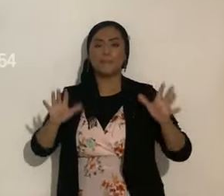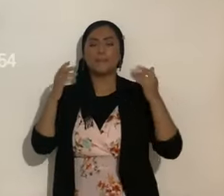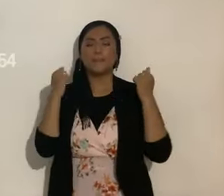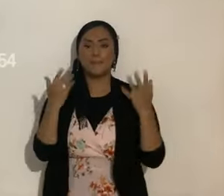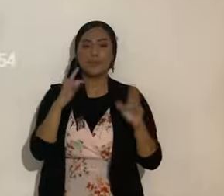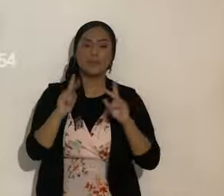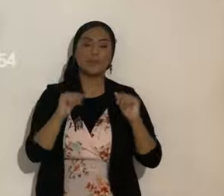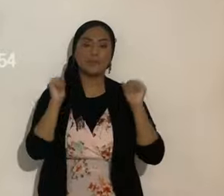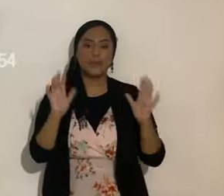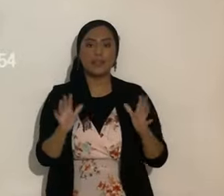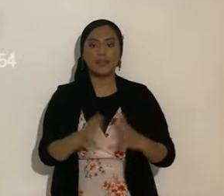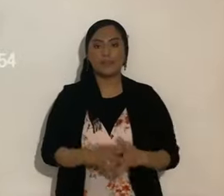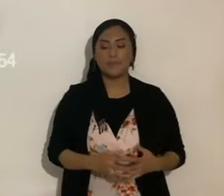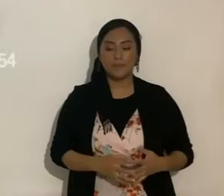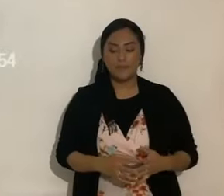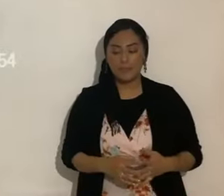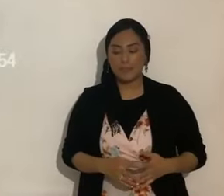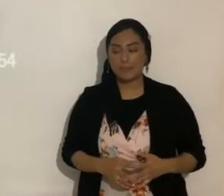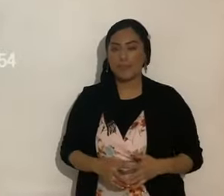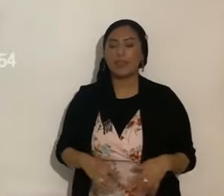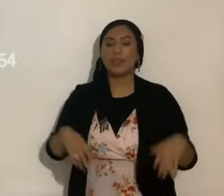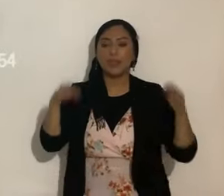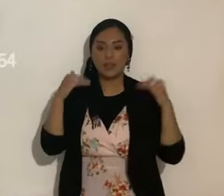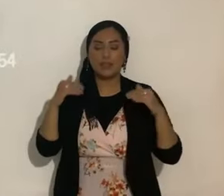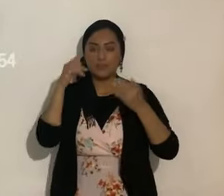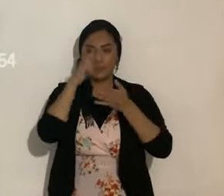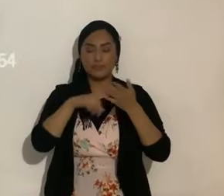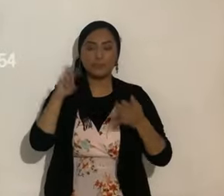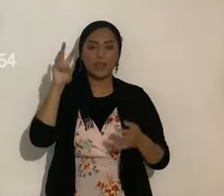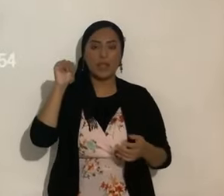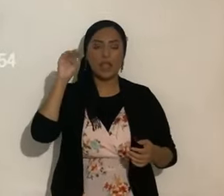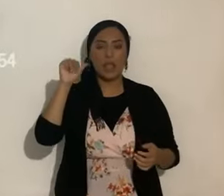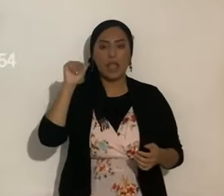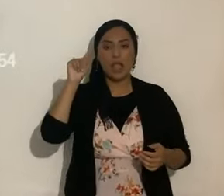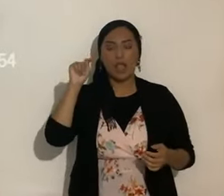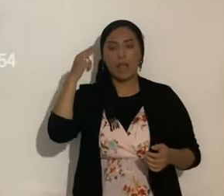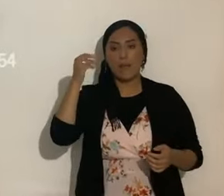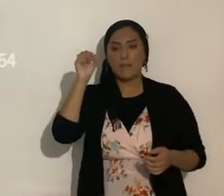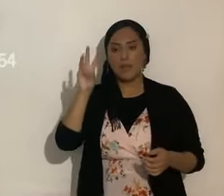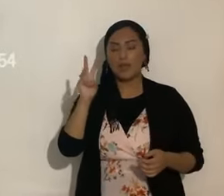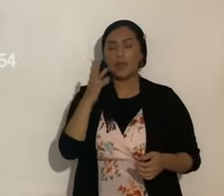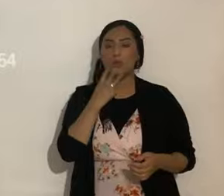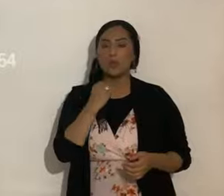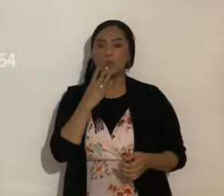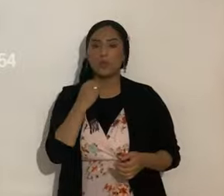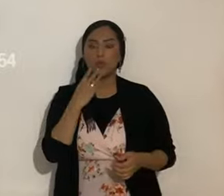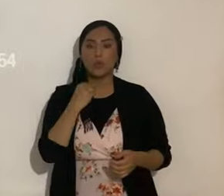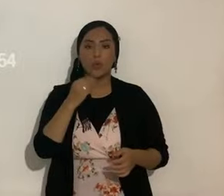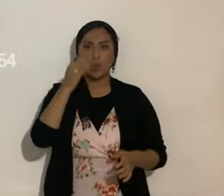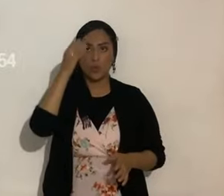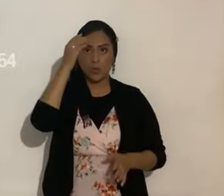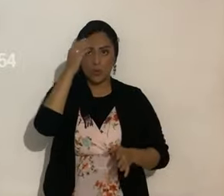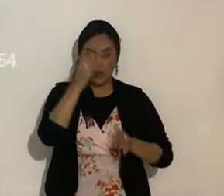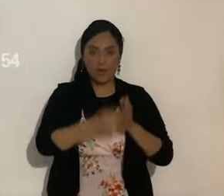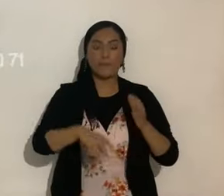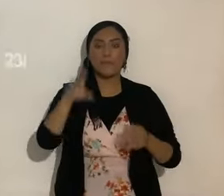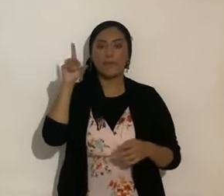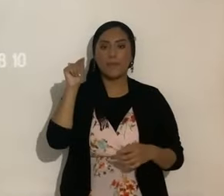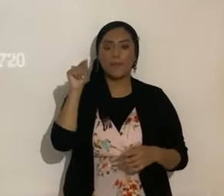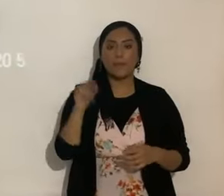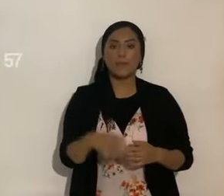muchísima gente. Bueno, vamos a ir hacia Mateo, Matillau en hebreo, Mateo, capítulo